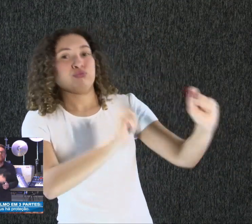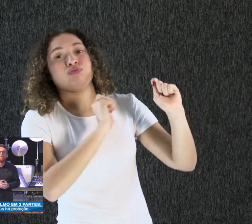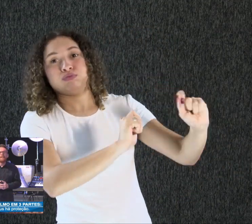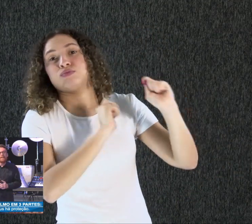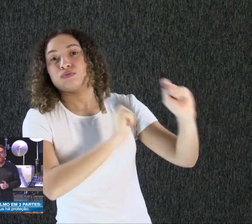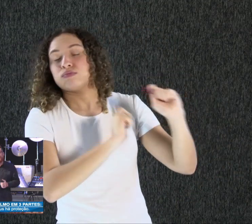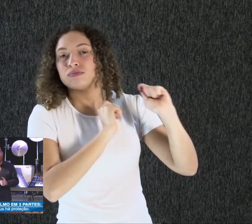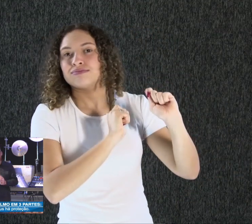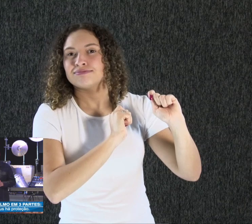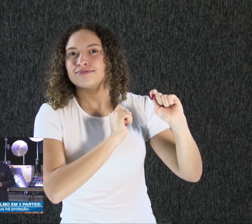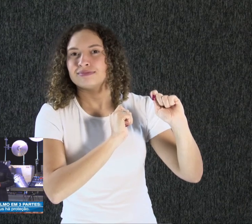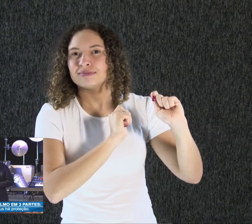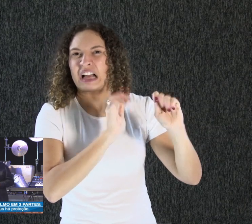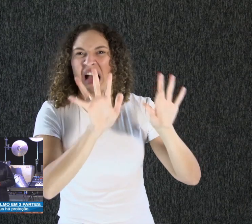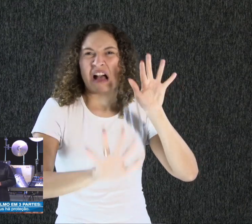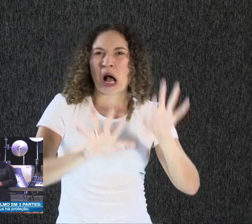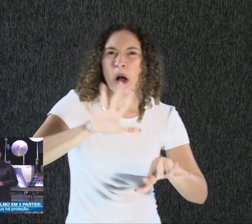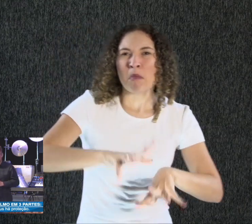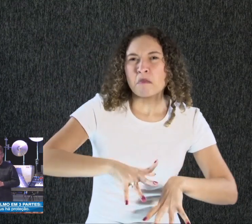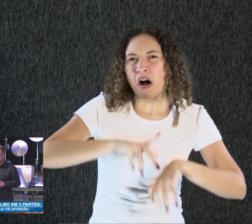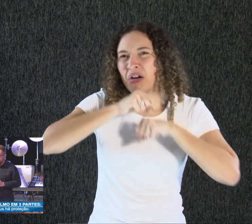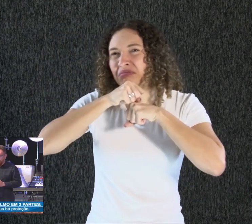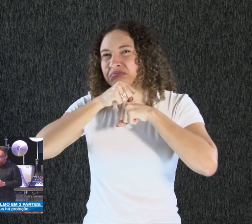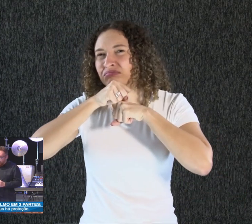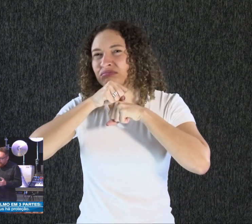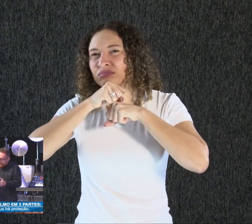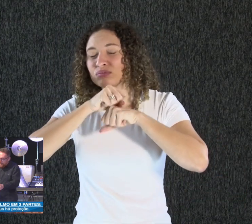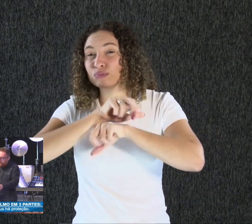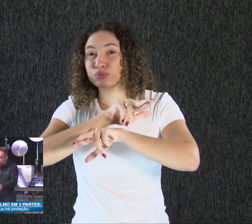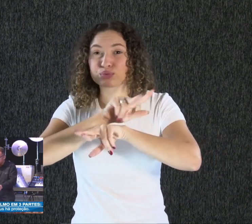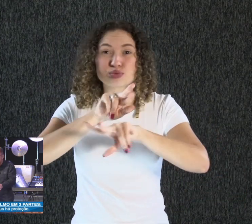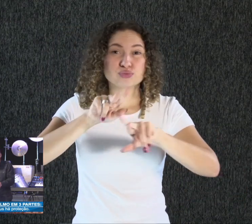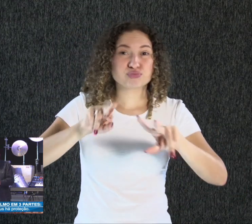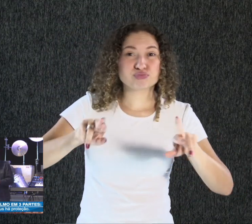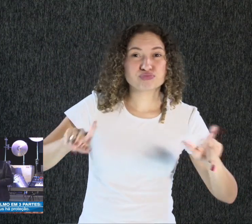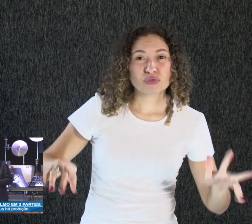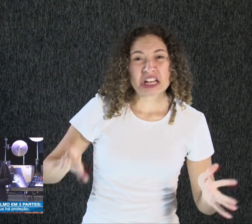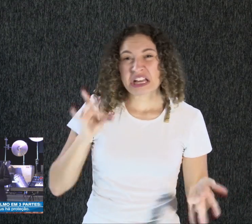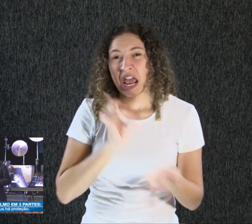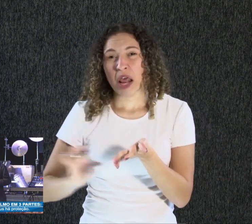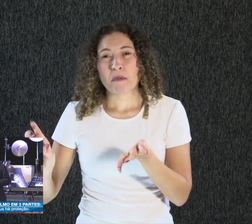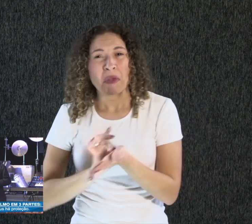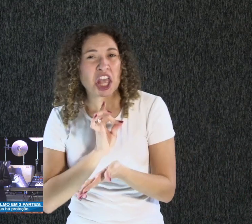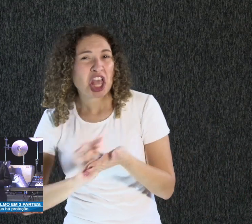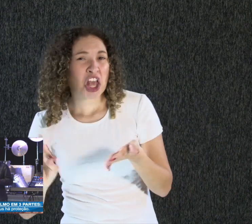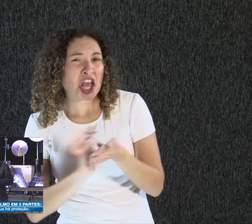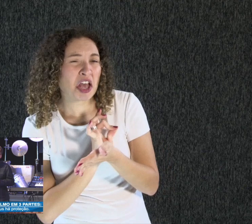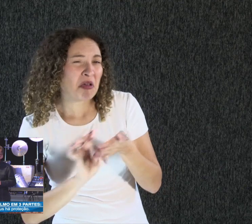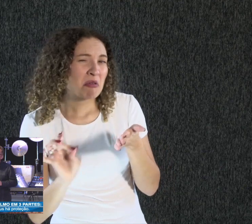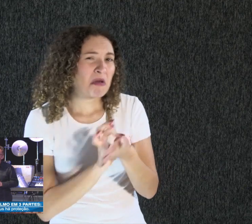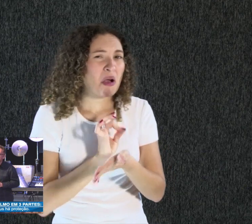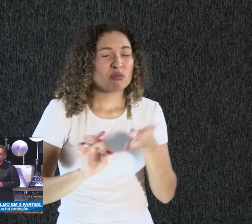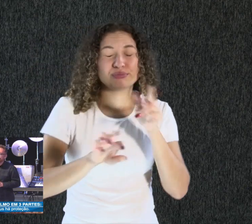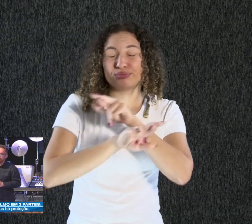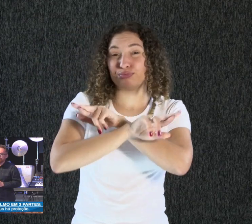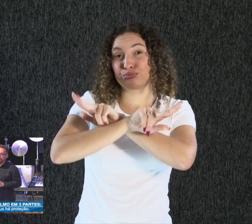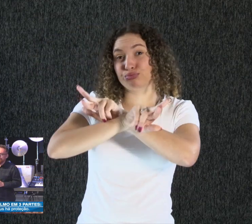tua vida e contra a tua casa? Quantas pessoas se levantam contra